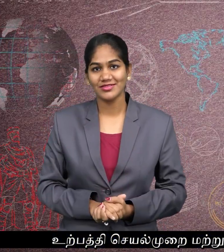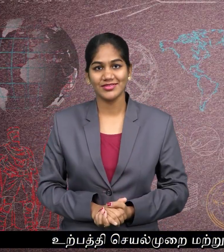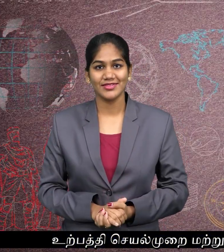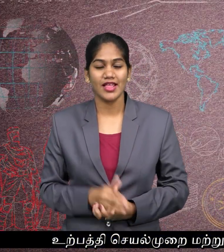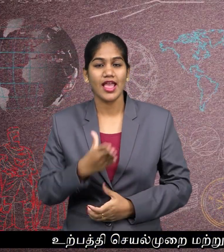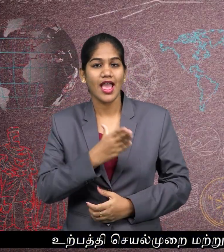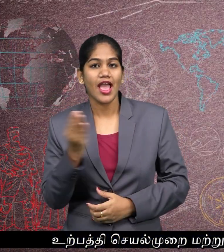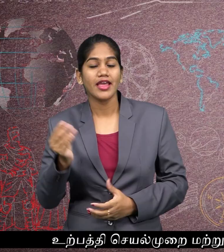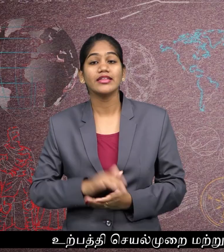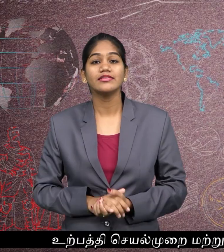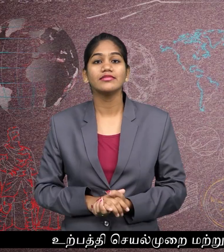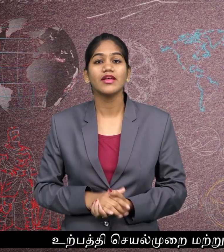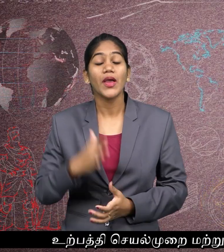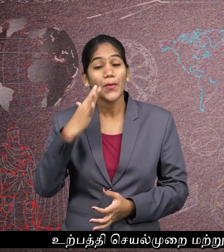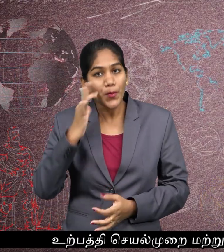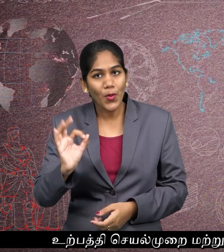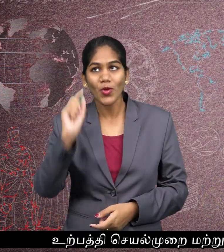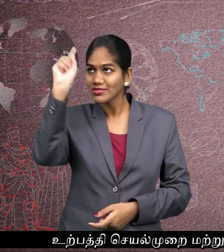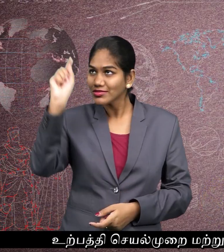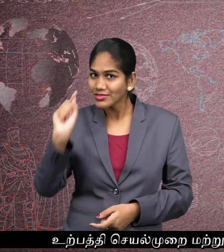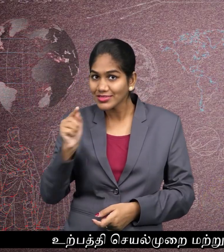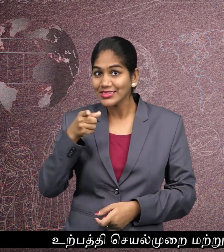பார்த்தீர்கள்.